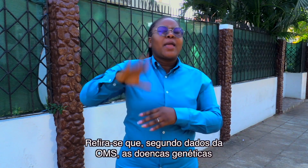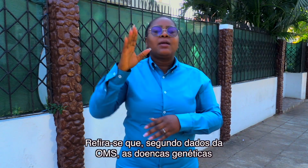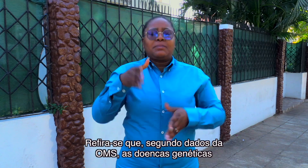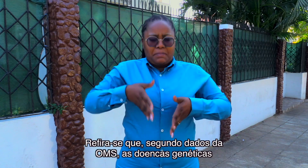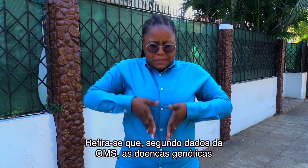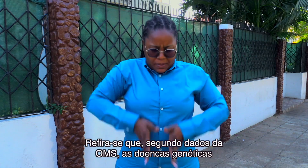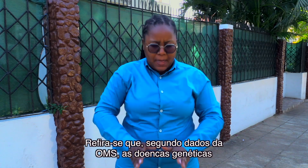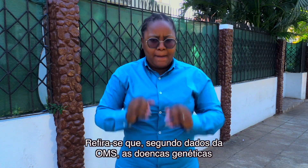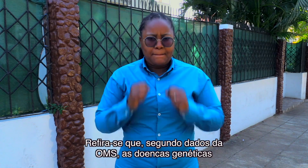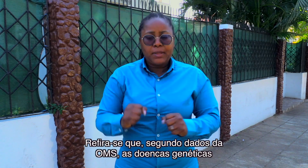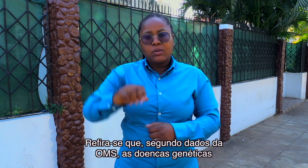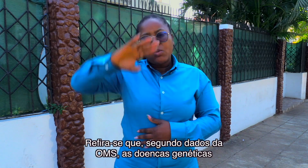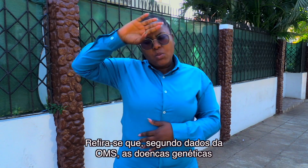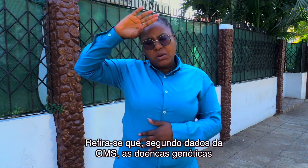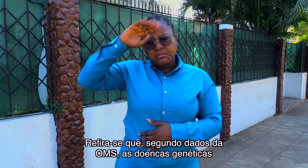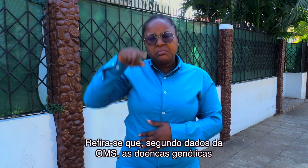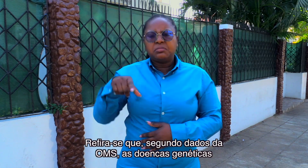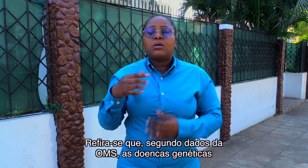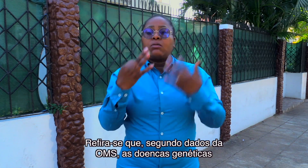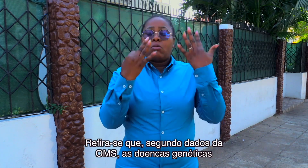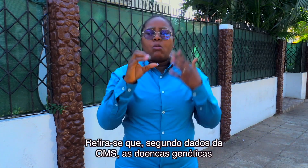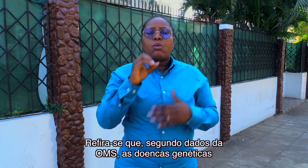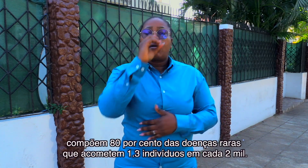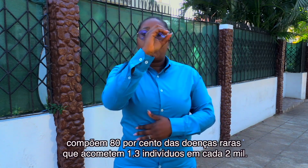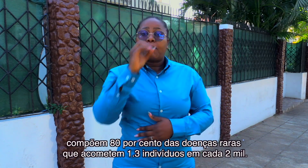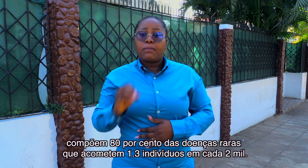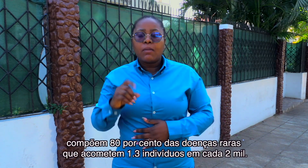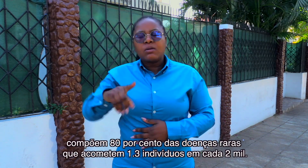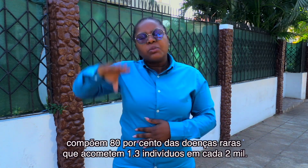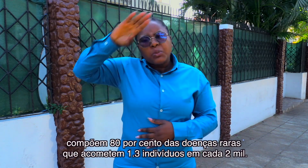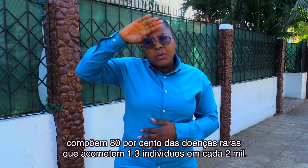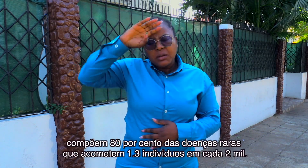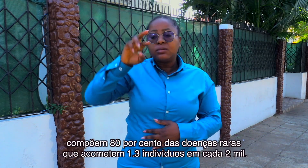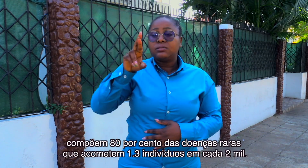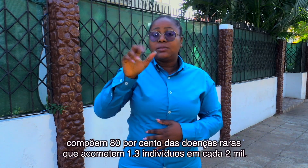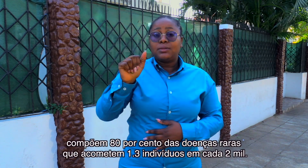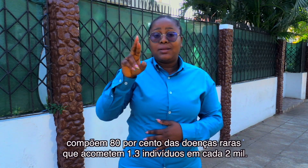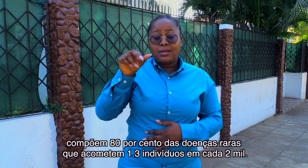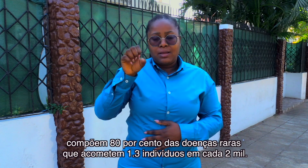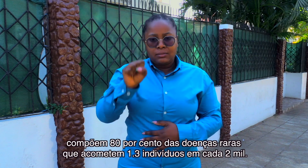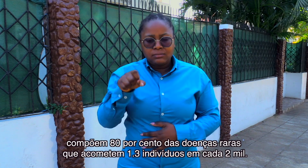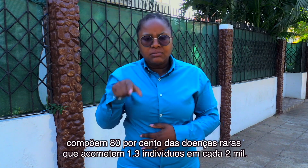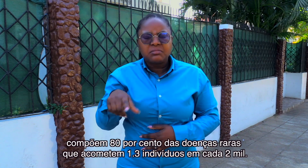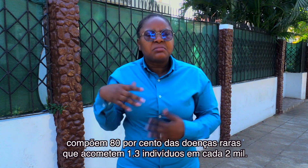Refira-se que, segundo dados da OMS, as doenças genéticas compõem 80% das doenças raras que